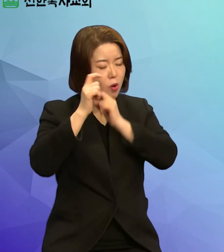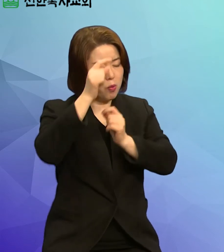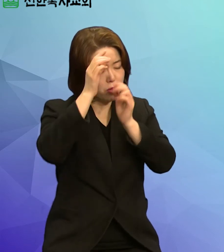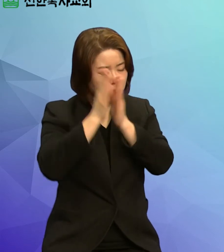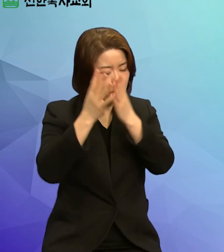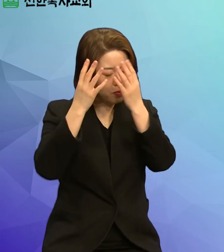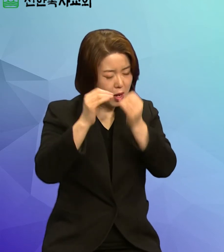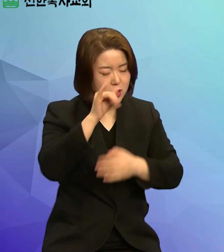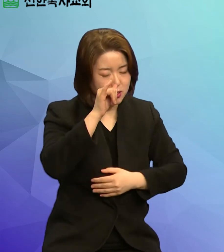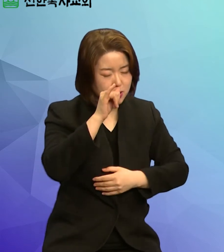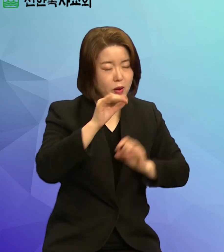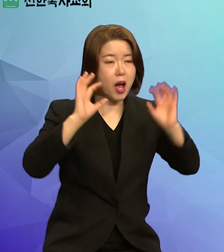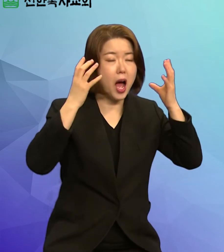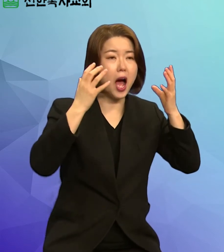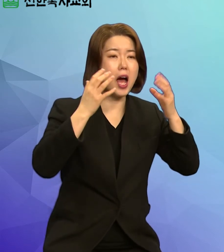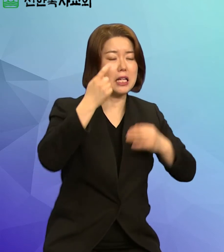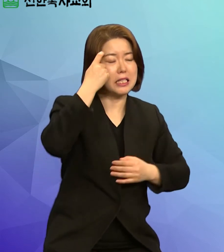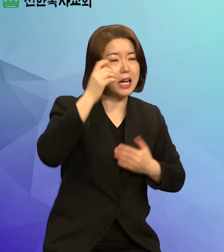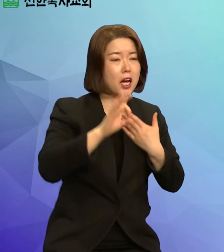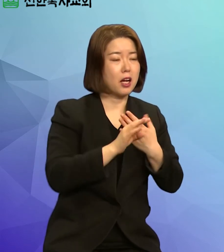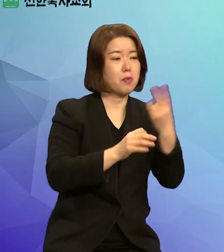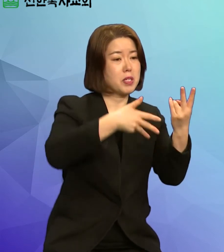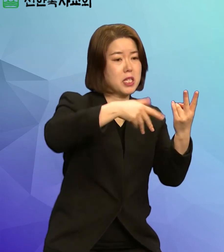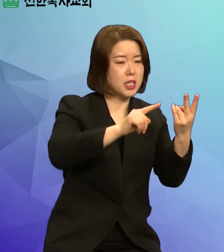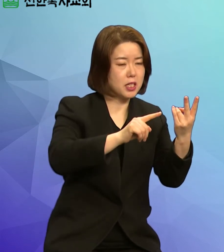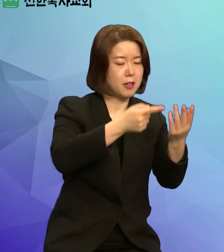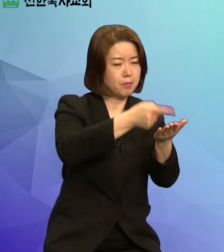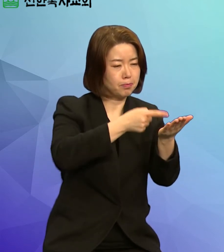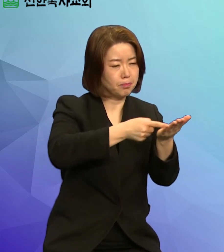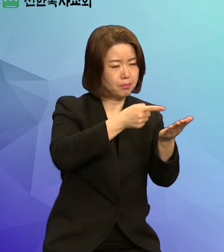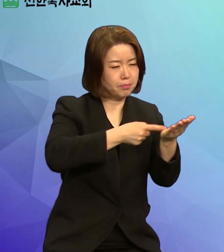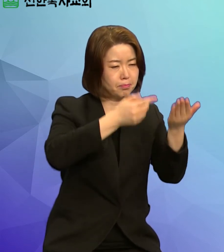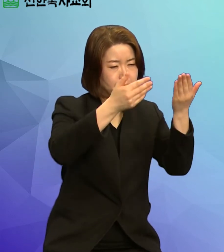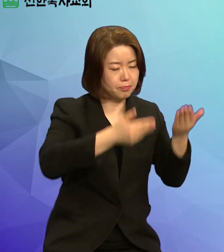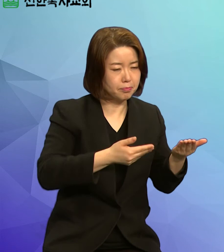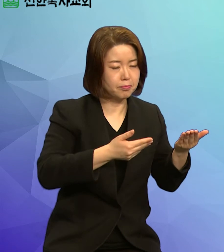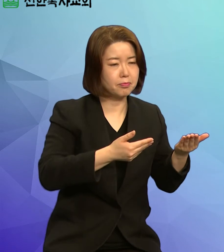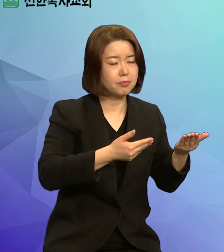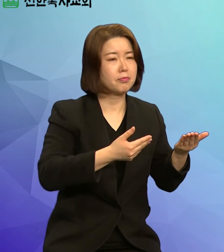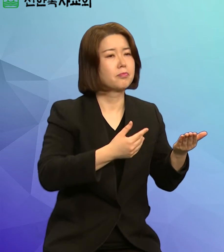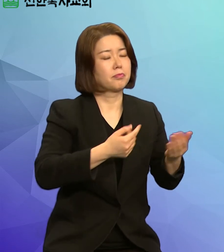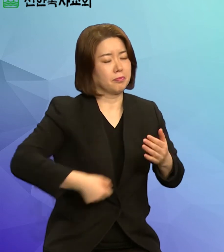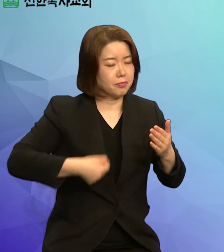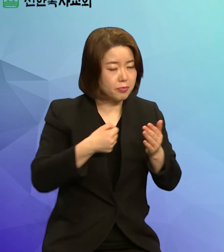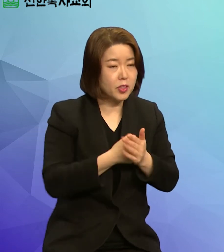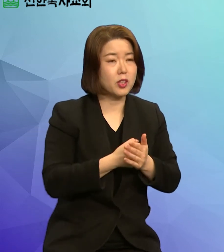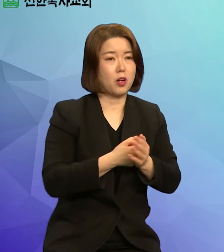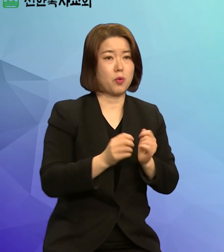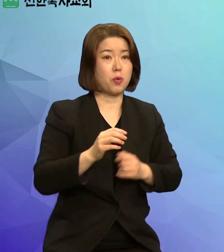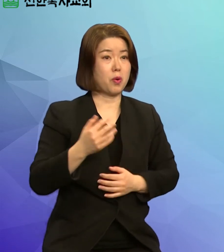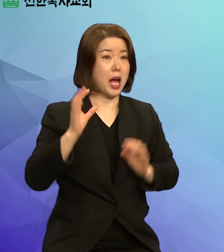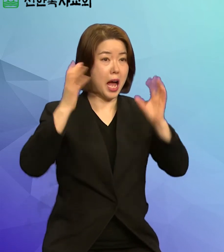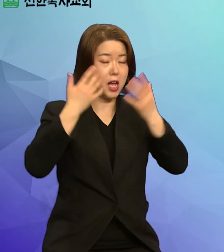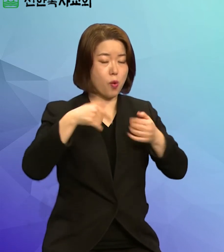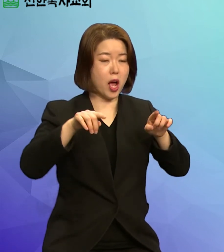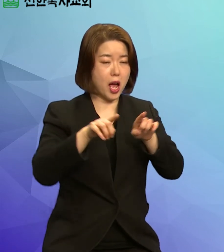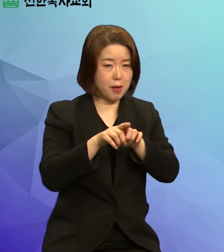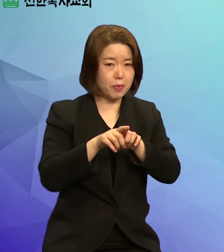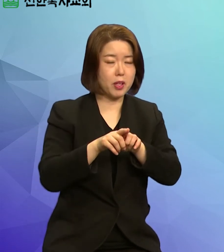아이를 생각하면 2차 수술 받아야 한다고 결정하고 얼마 전 아이와 함께 서울에